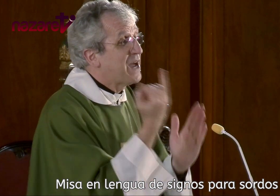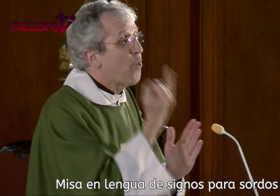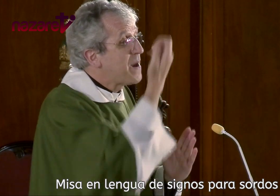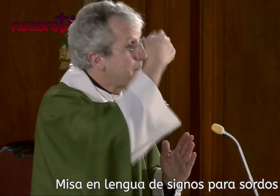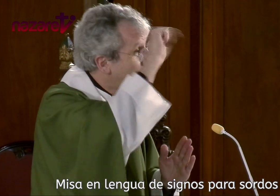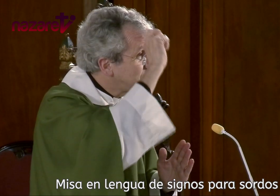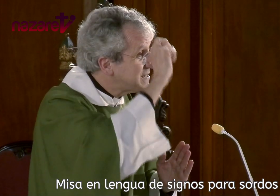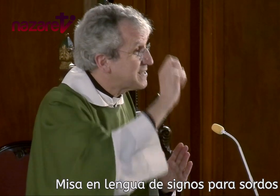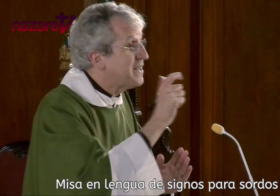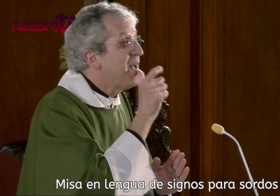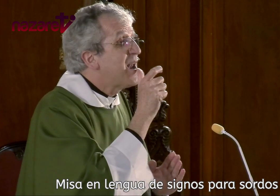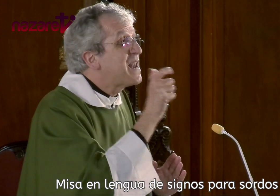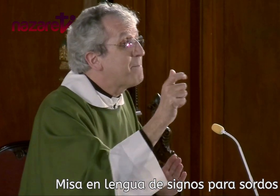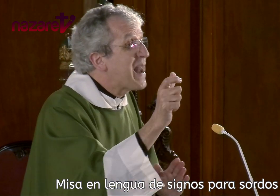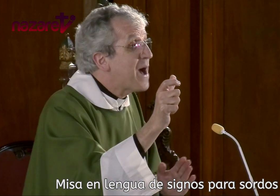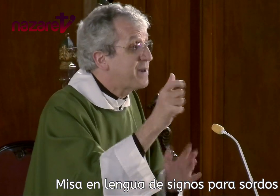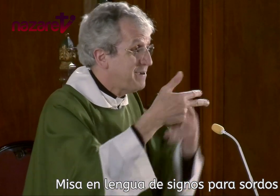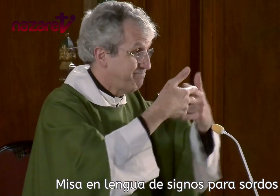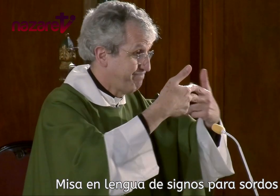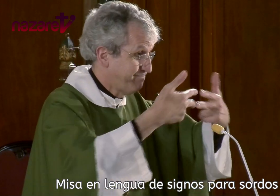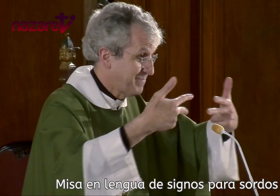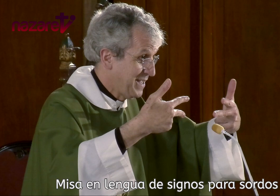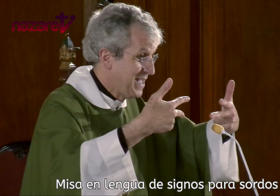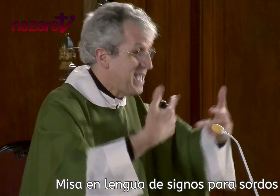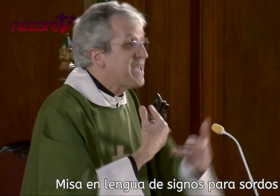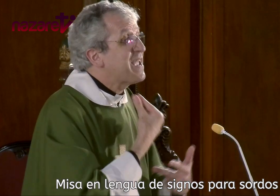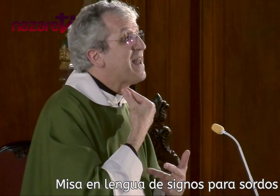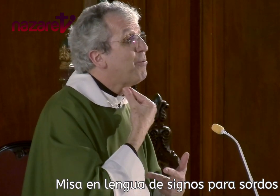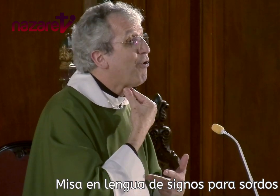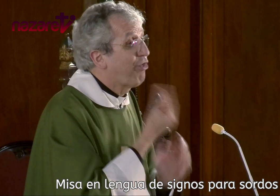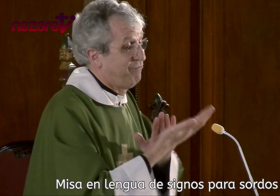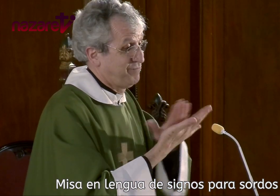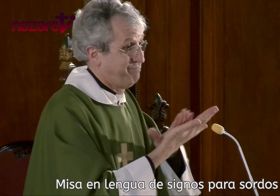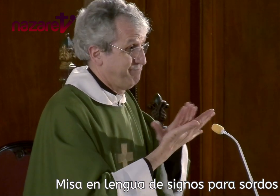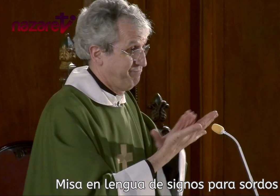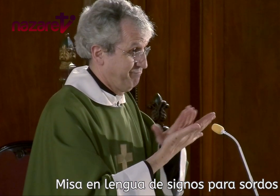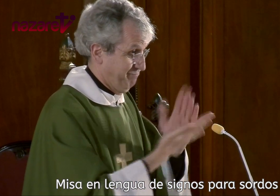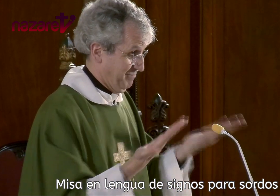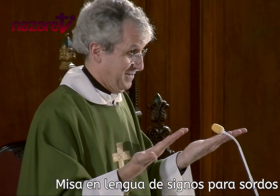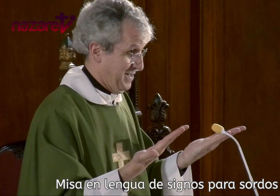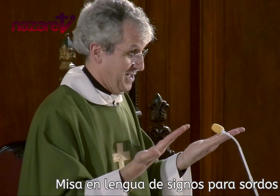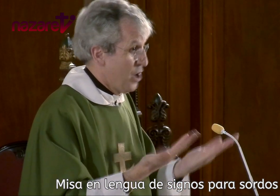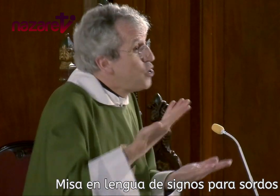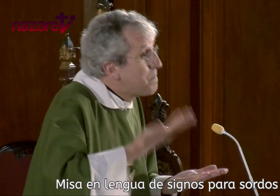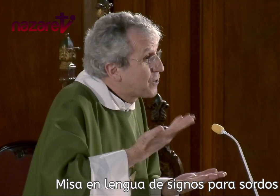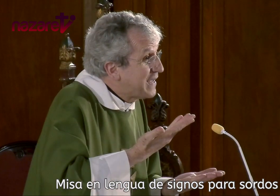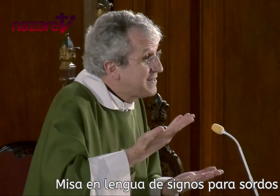juan bautista decir la palabra y la voz lo importante